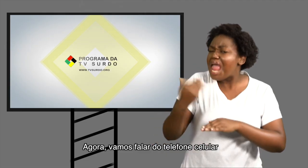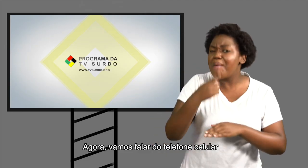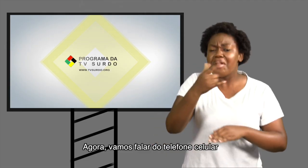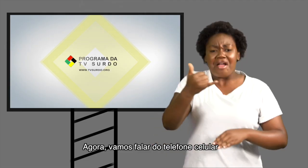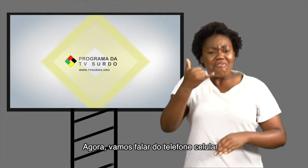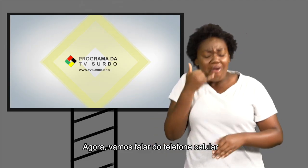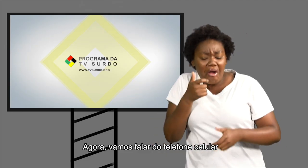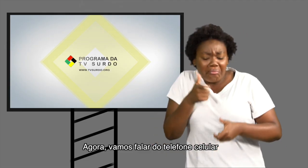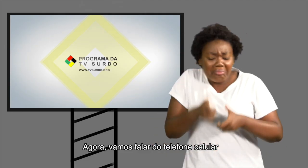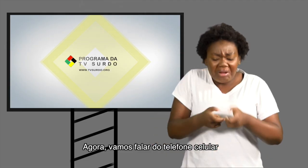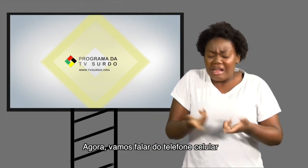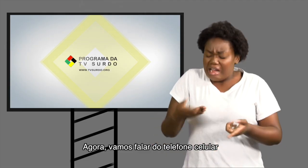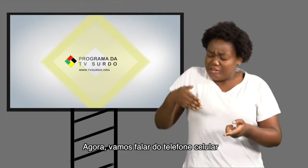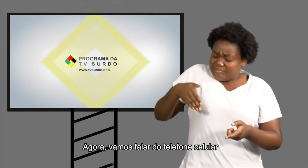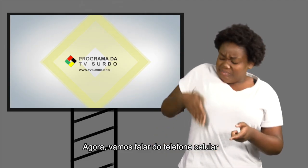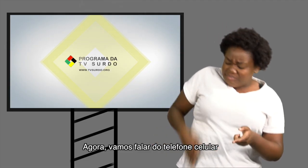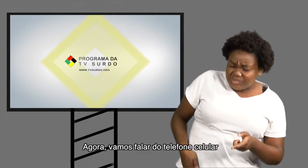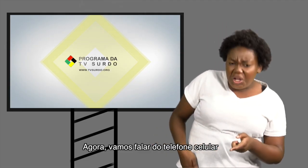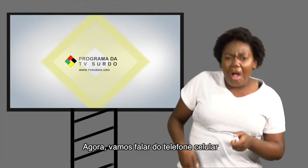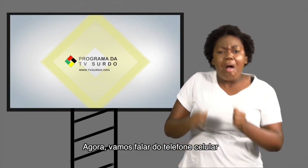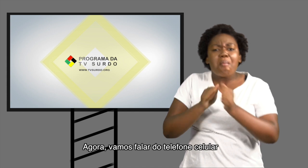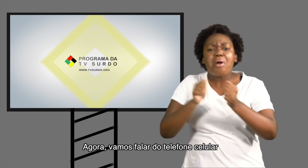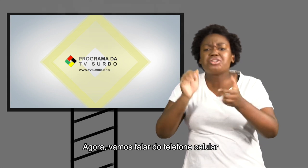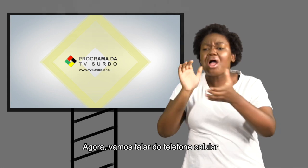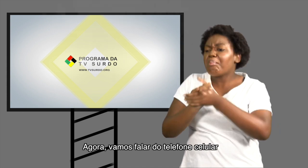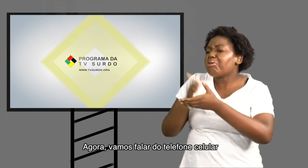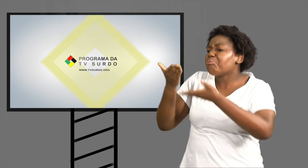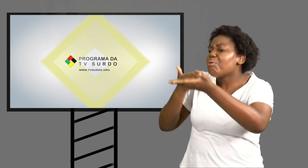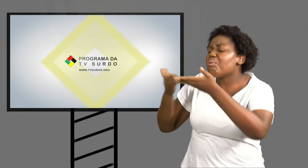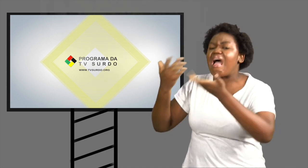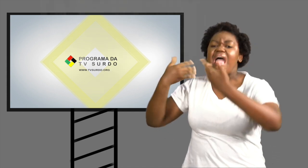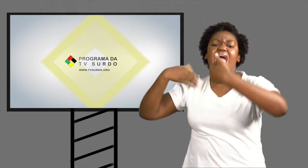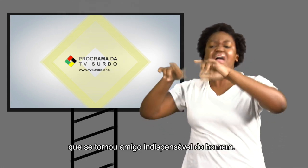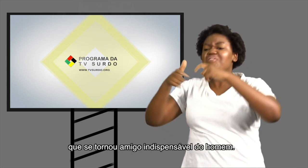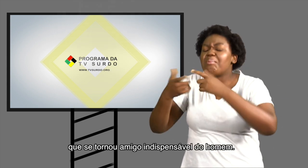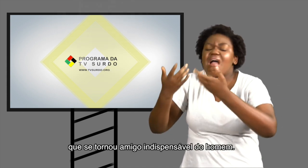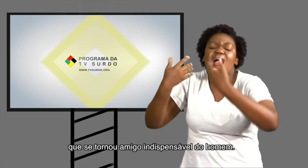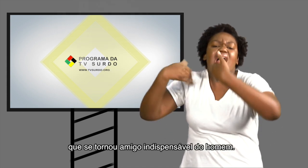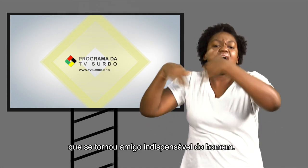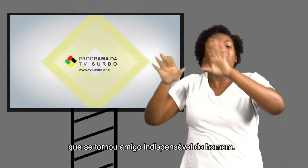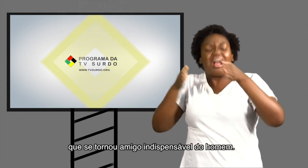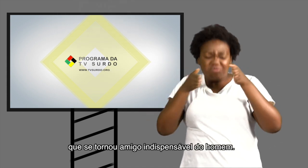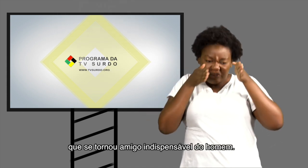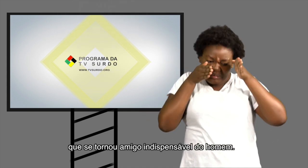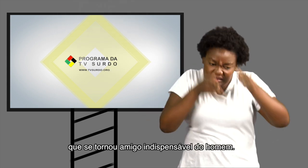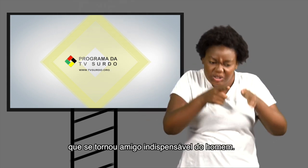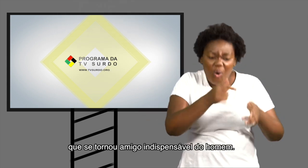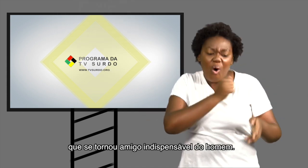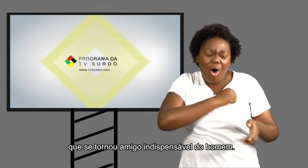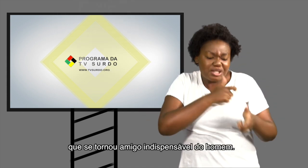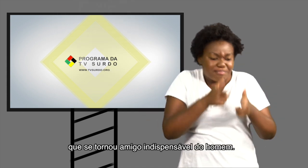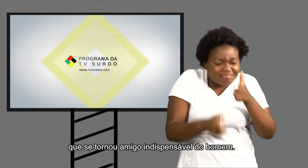Agora vamos falar do telefone celular, que se tornou o amigo indispensável do homem.